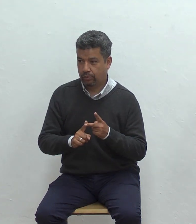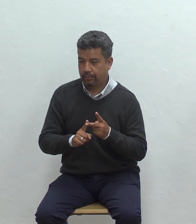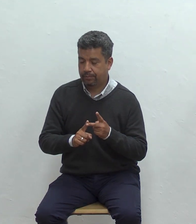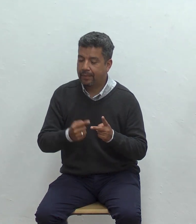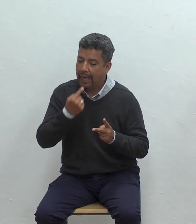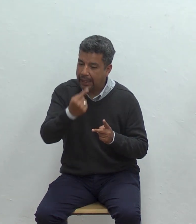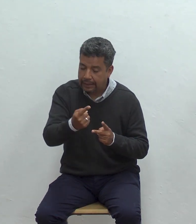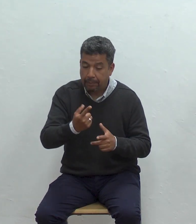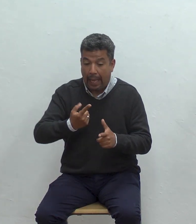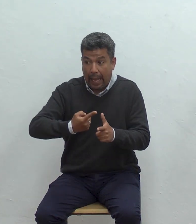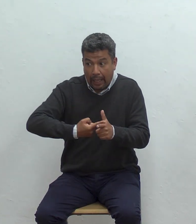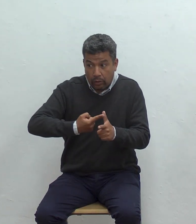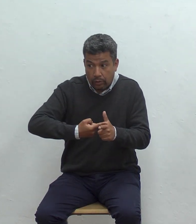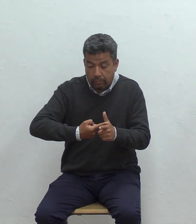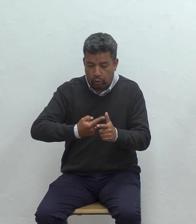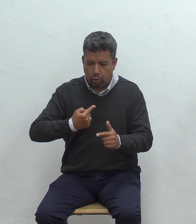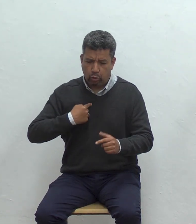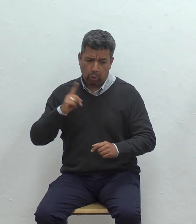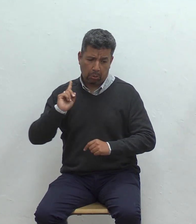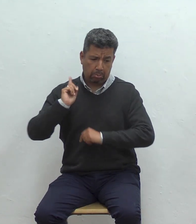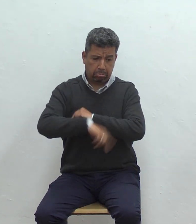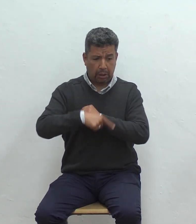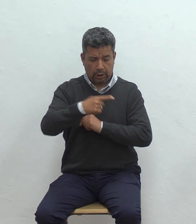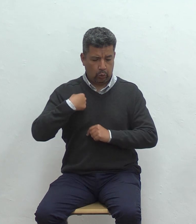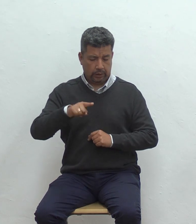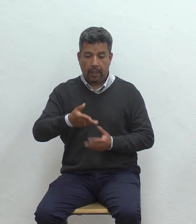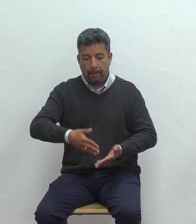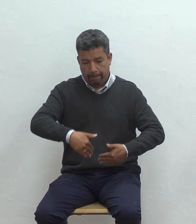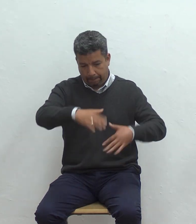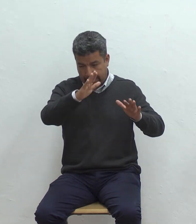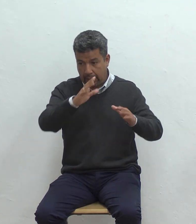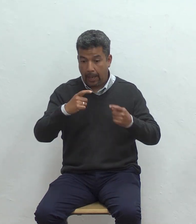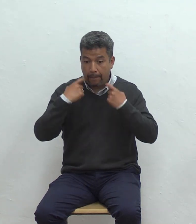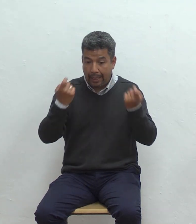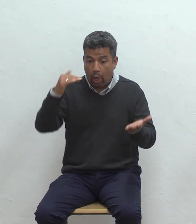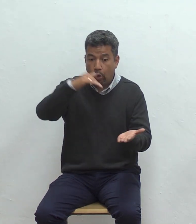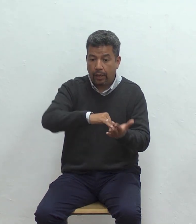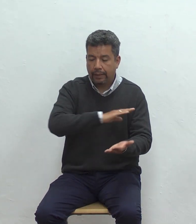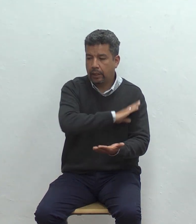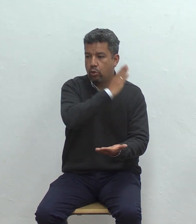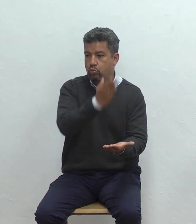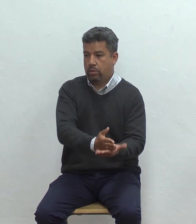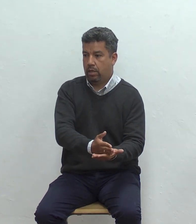dice, entonces, ni yo te condeno. Vete y no peques más.